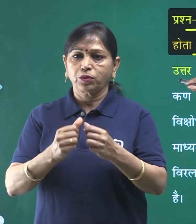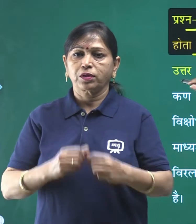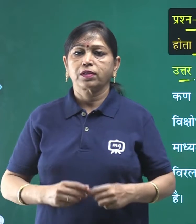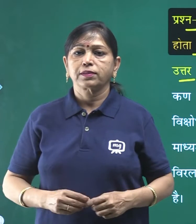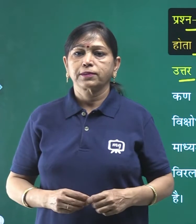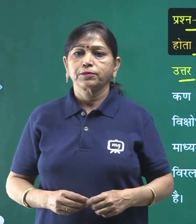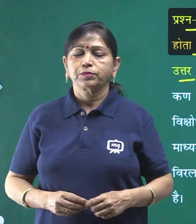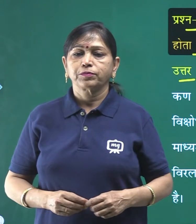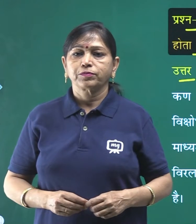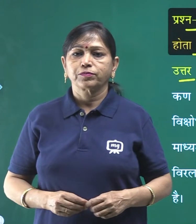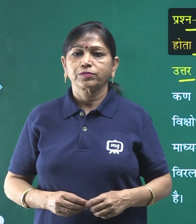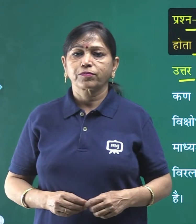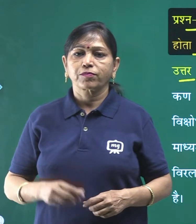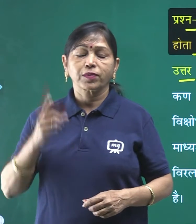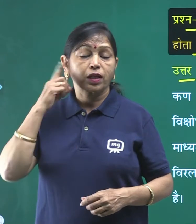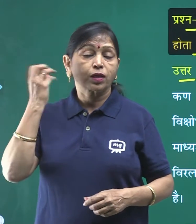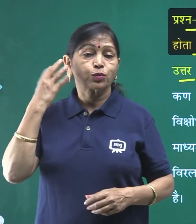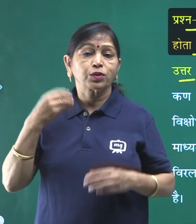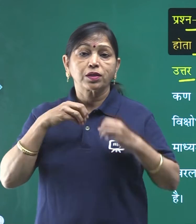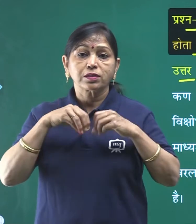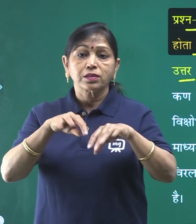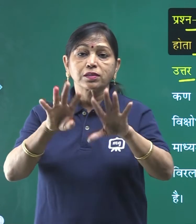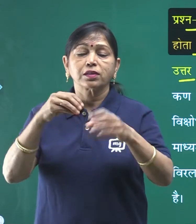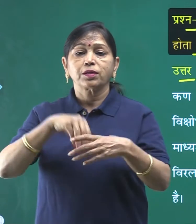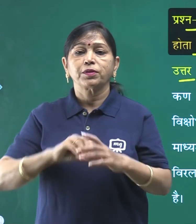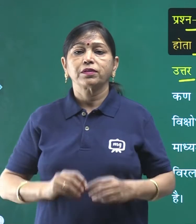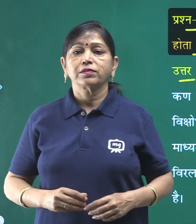उत्तर, ध्वनि संचरण में